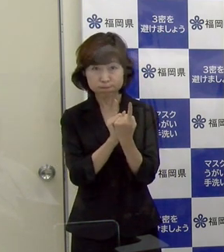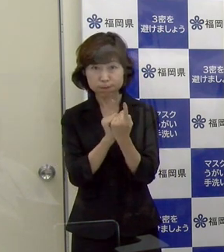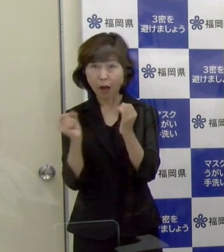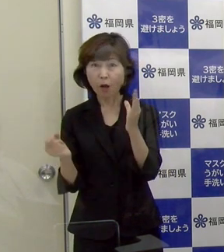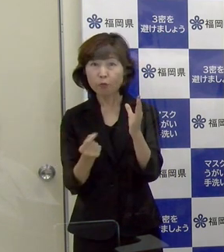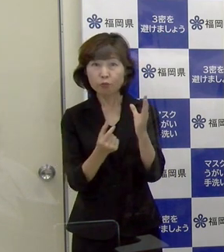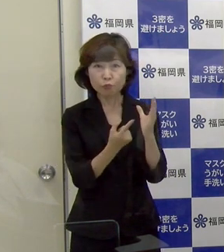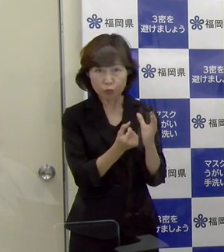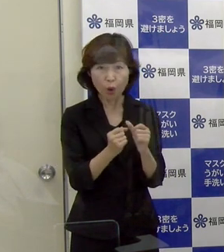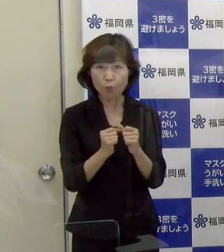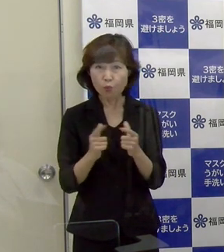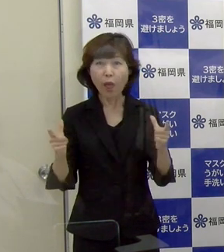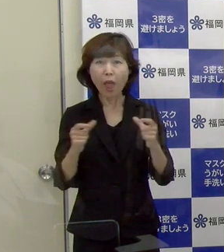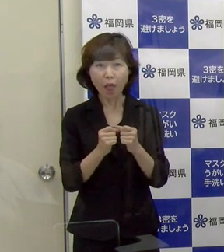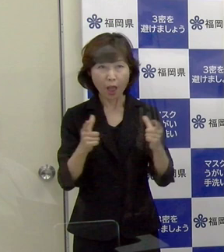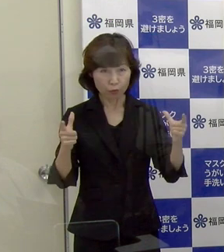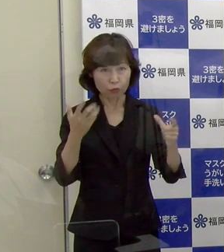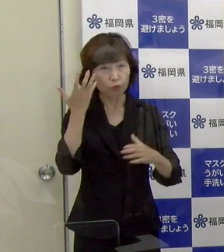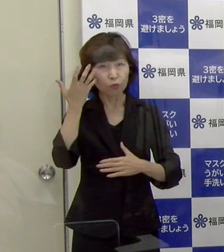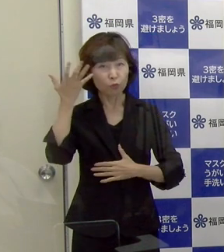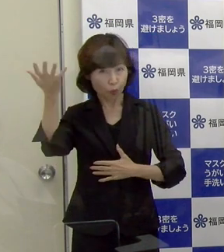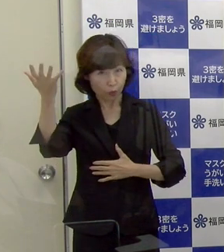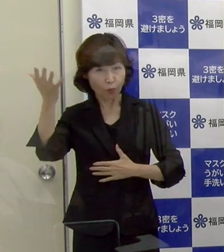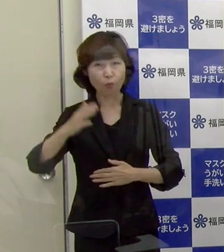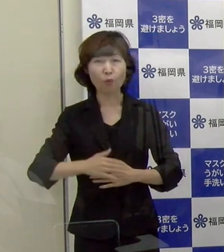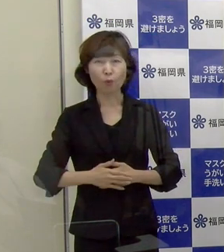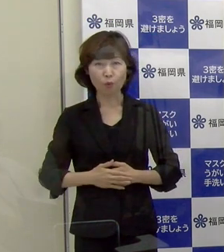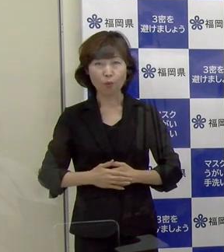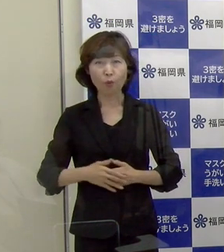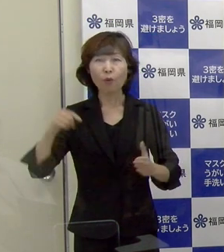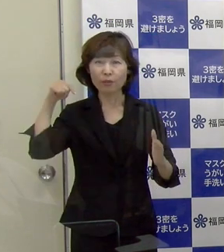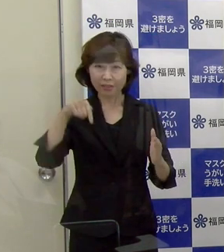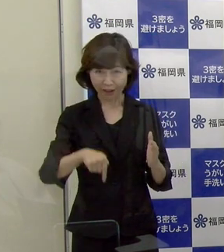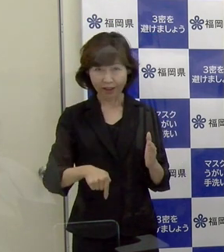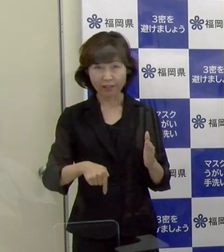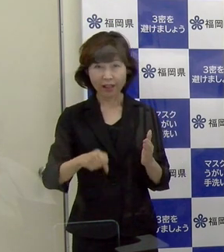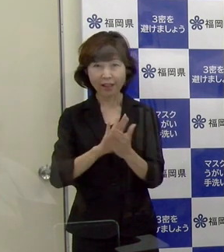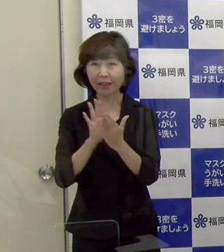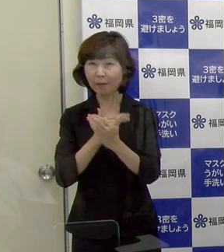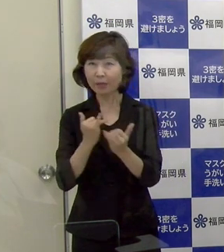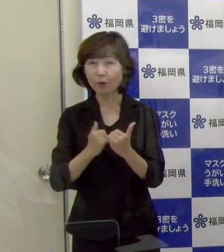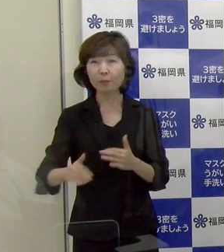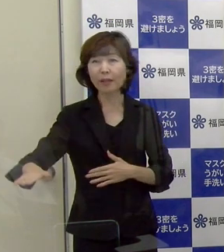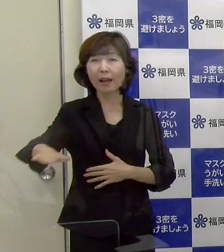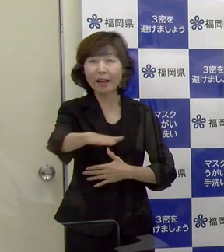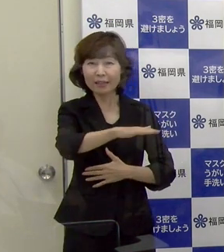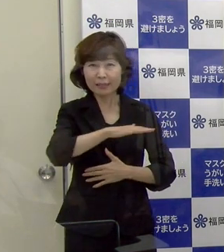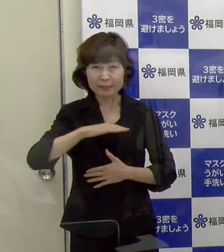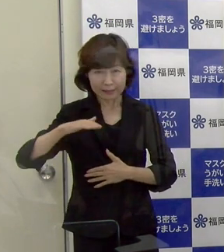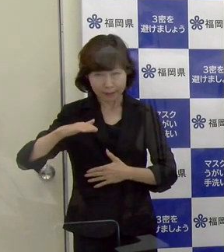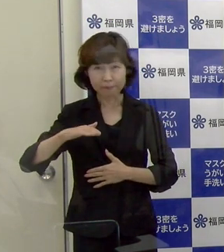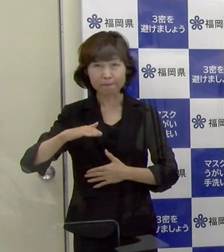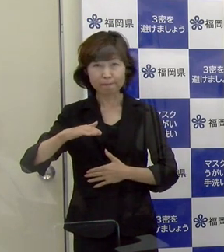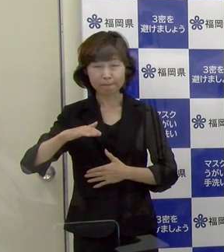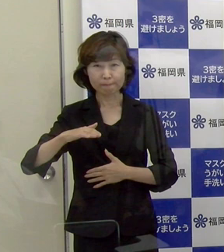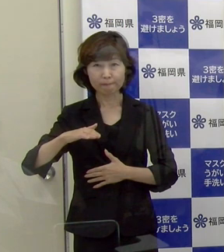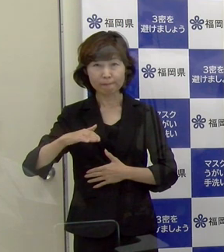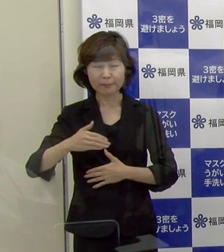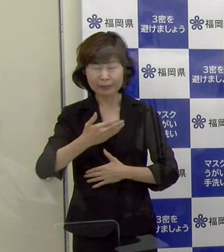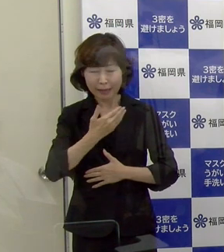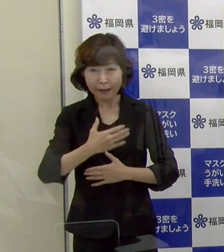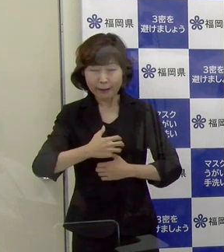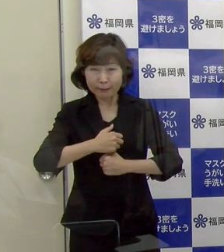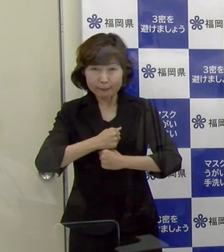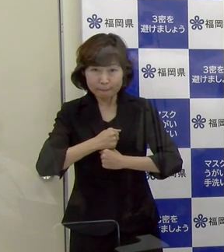増えることが想定されますこういった中で県民の皆様に最大限の警戒